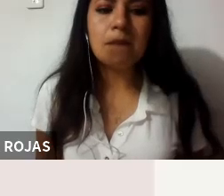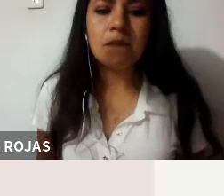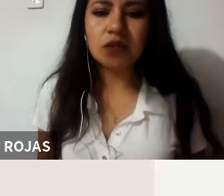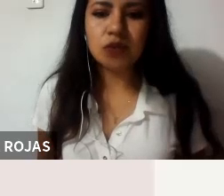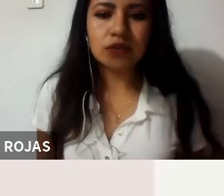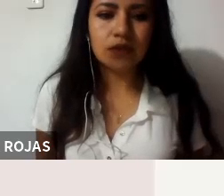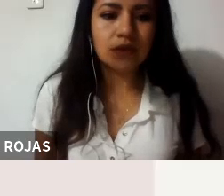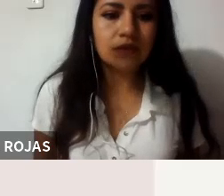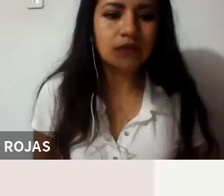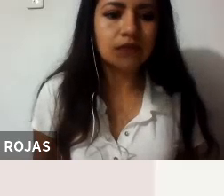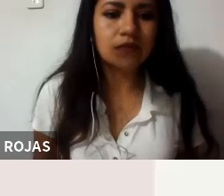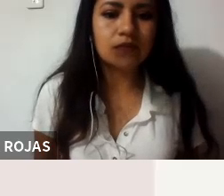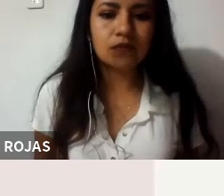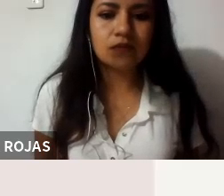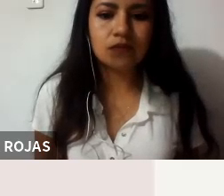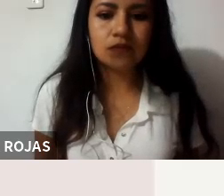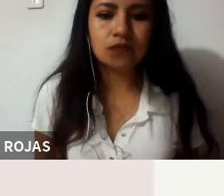Menstruación, menstruación.